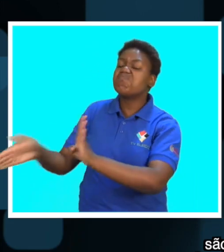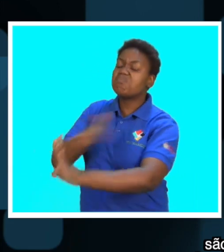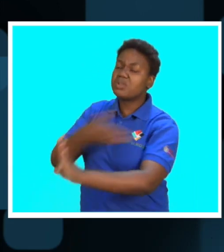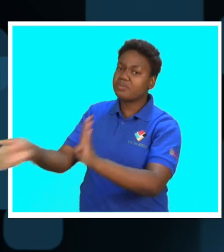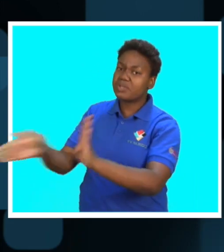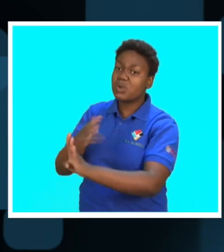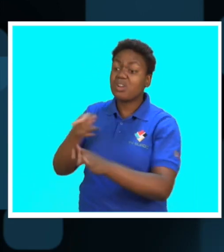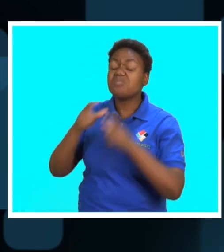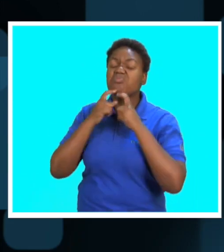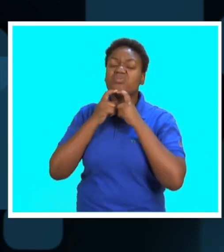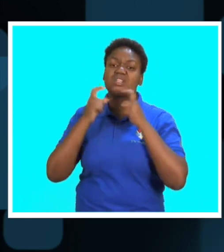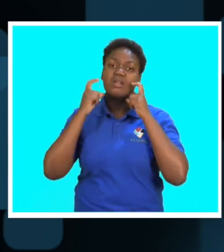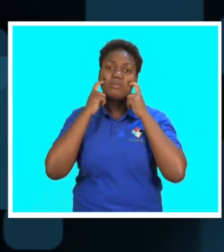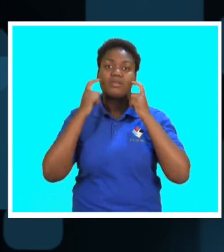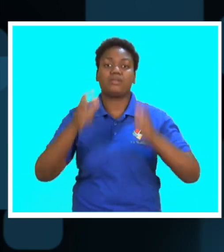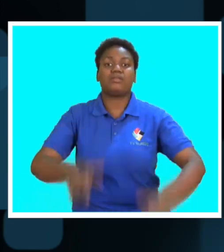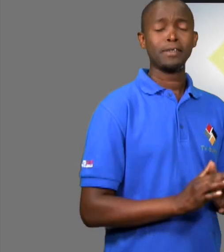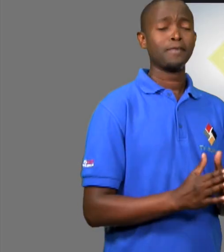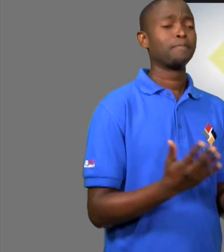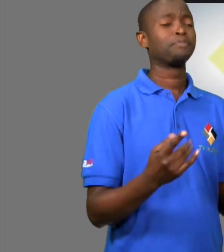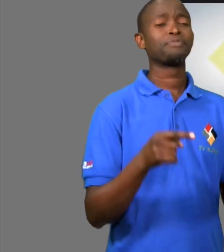Moçambique.